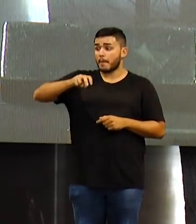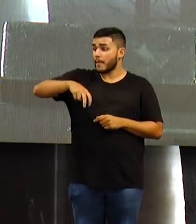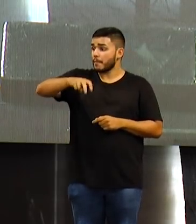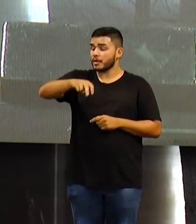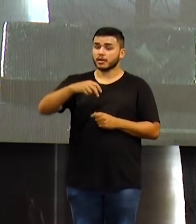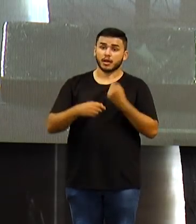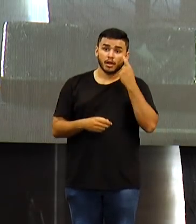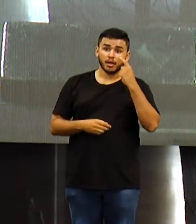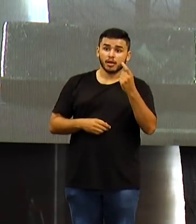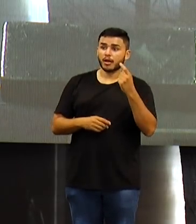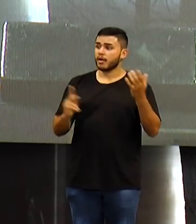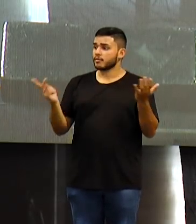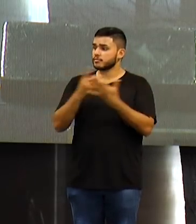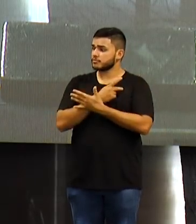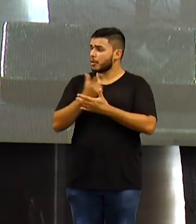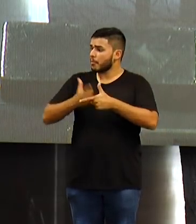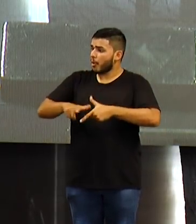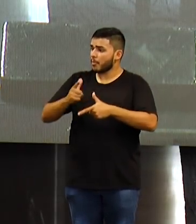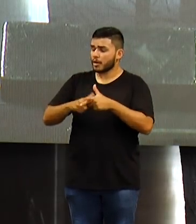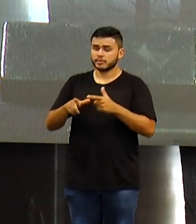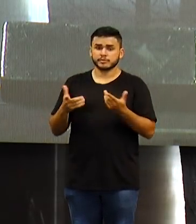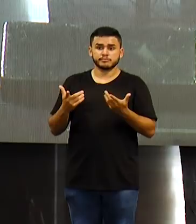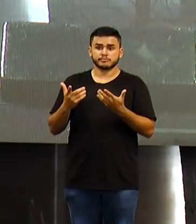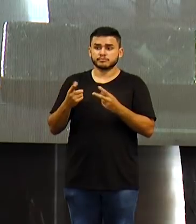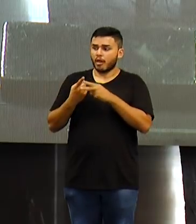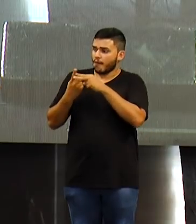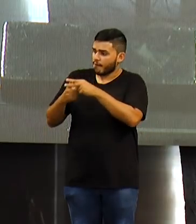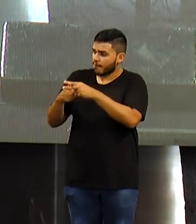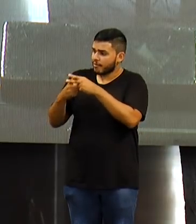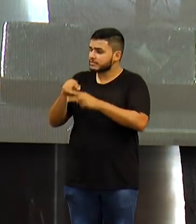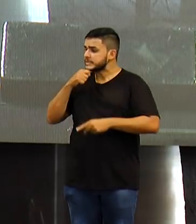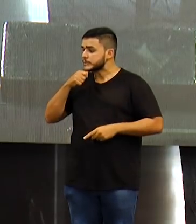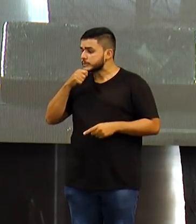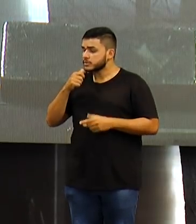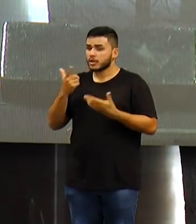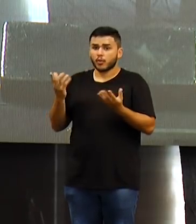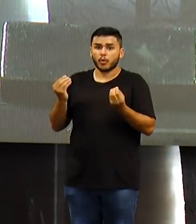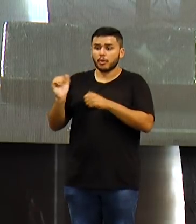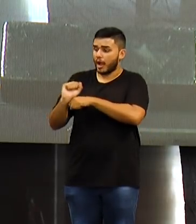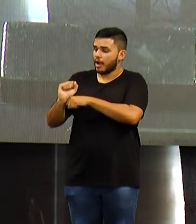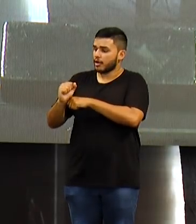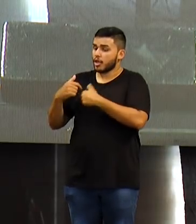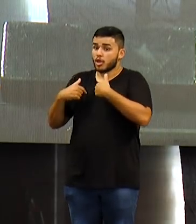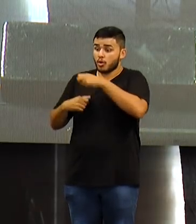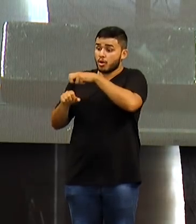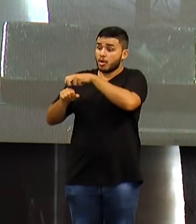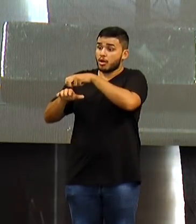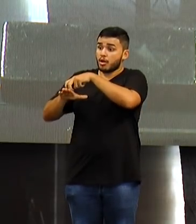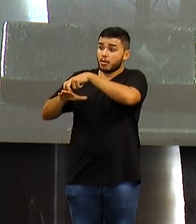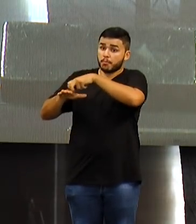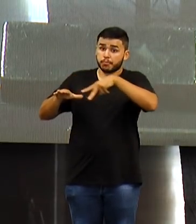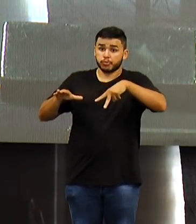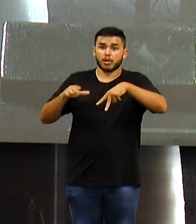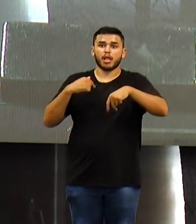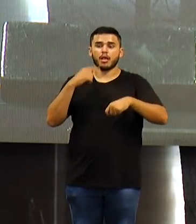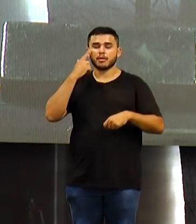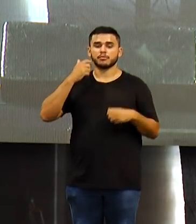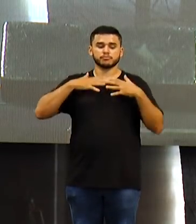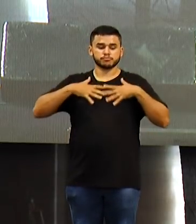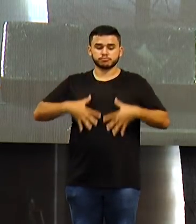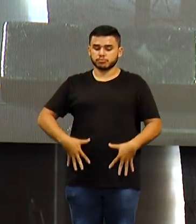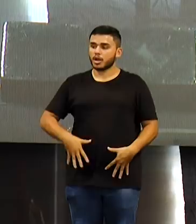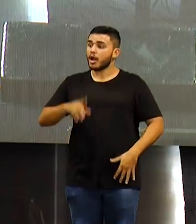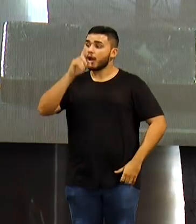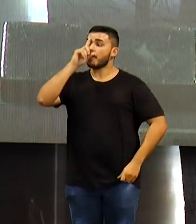problemas, porque furou o pneu, porque está no prego, enfim. Então, nesses momentos, obrigatoriamente, eles precisam estar